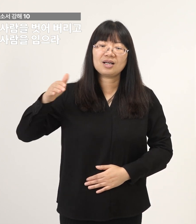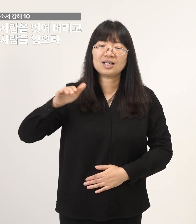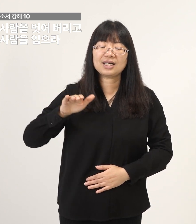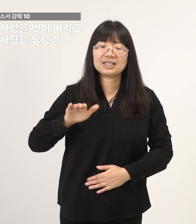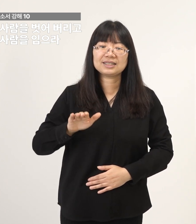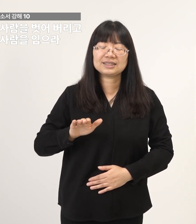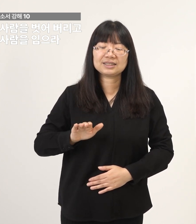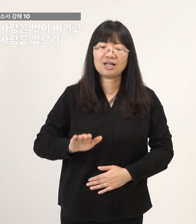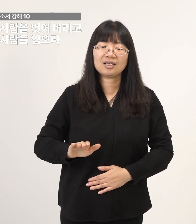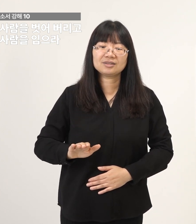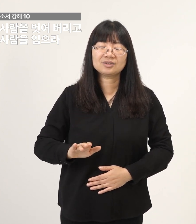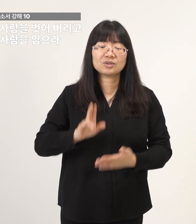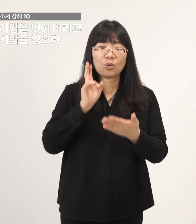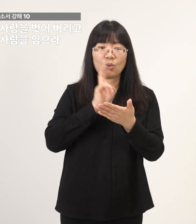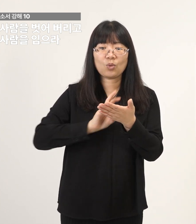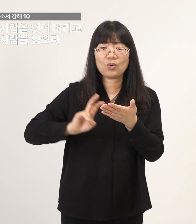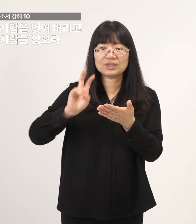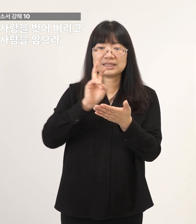멀어도